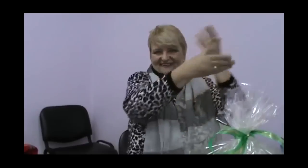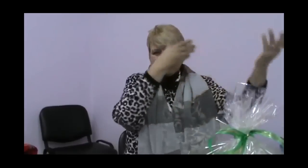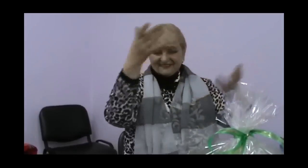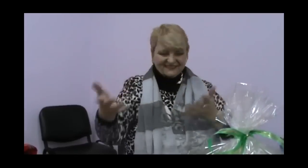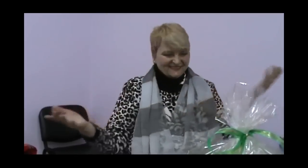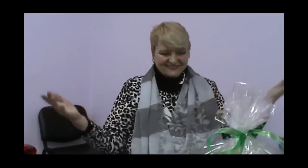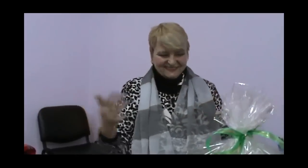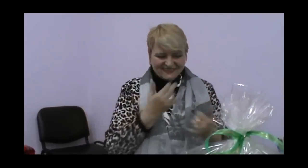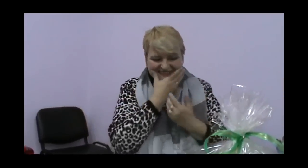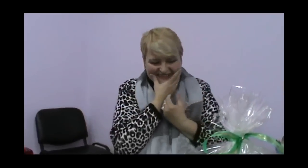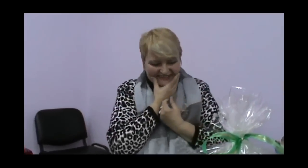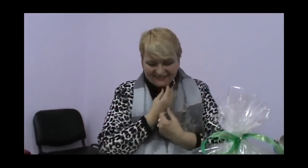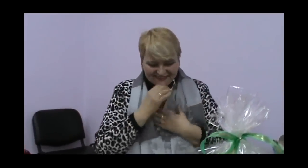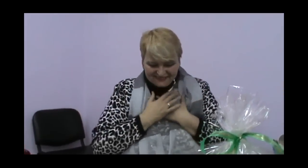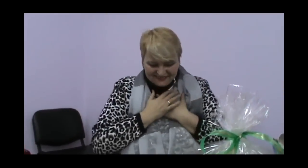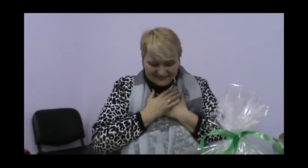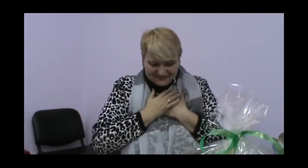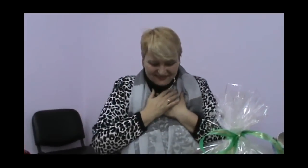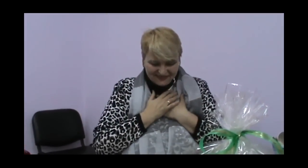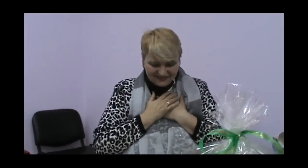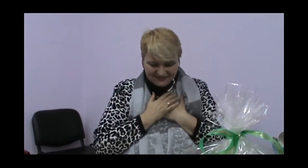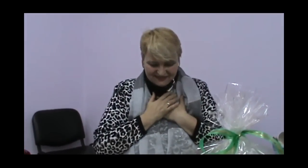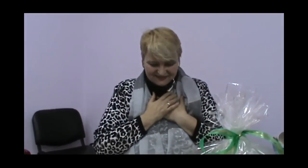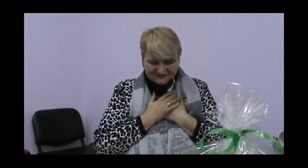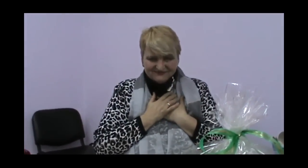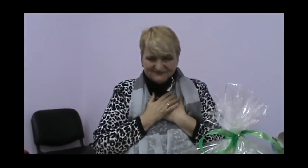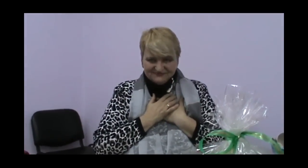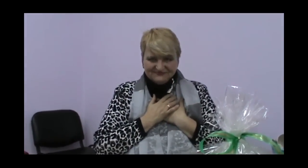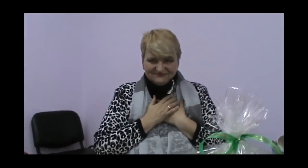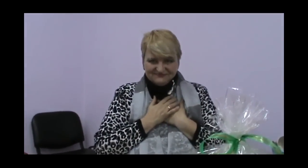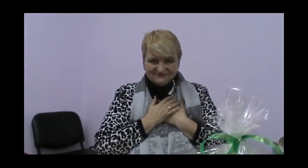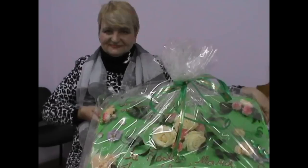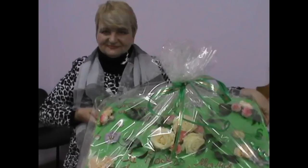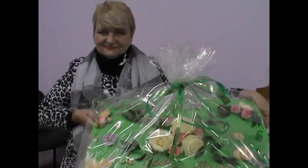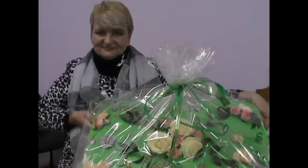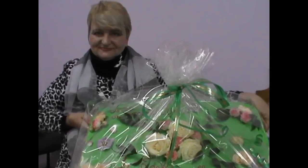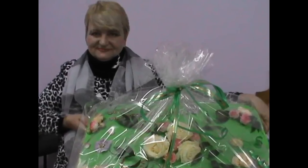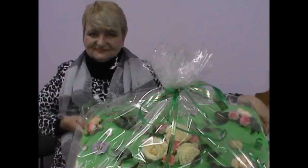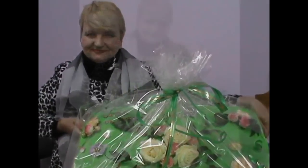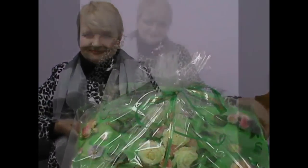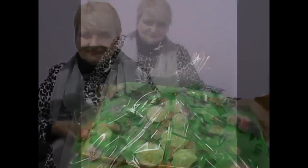Дёма, что? Да. Что ты делал?